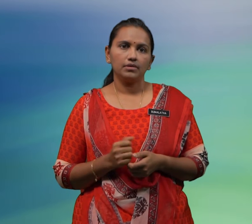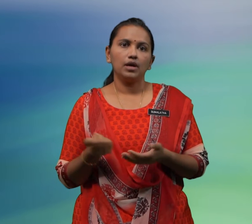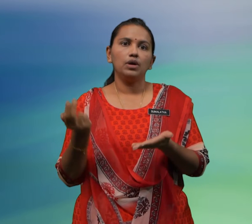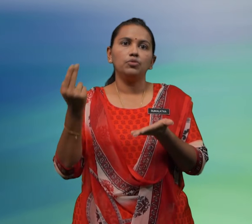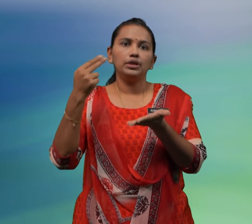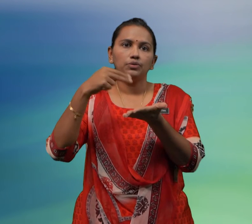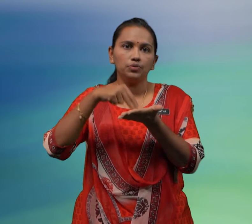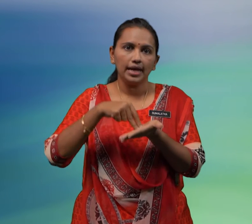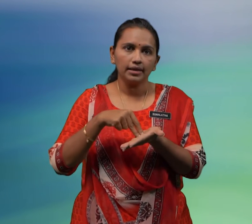Awak boleh ulang